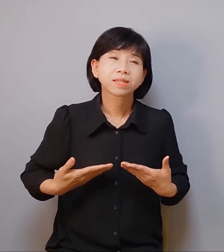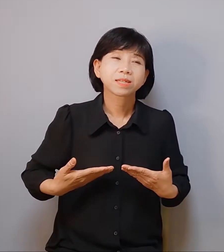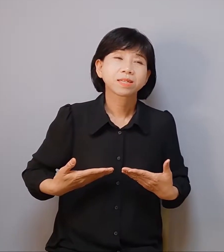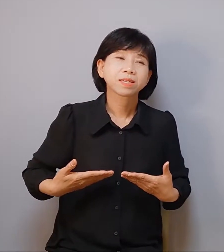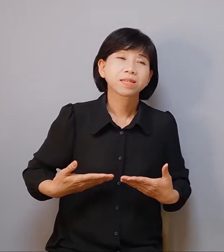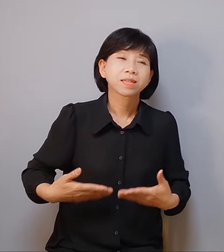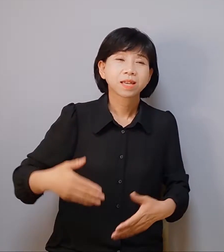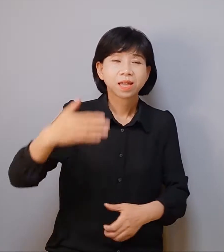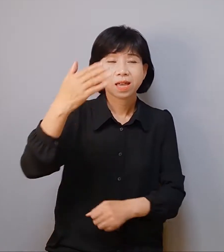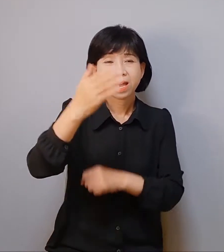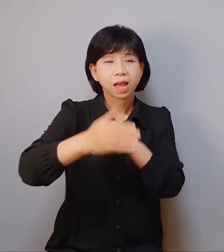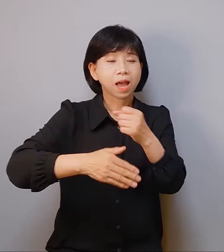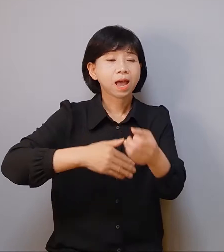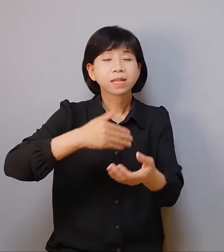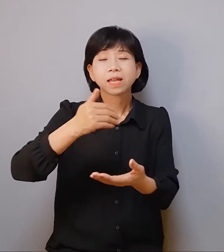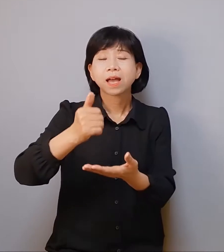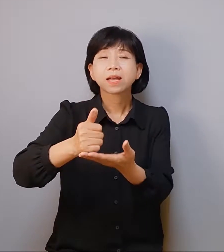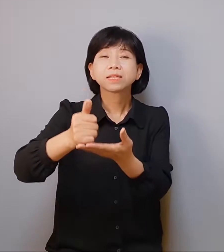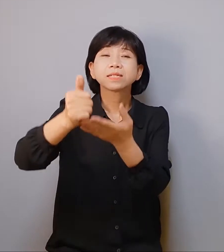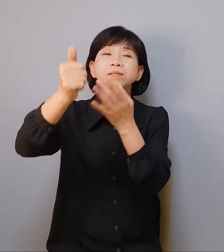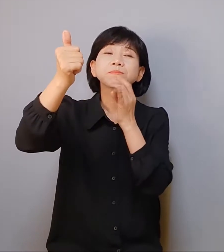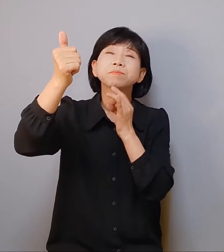잠잠히